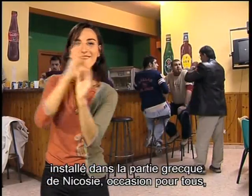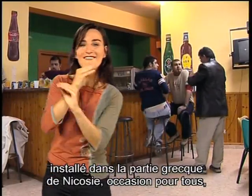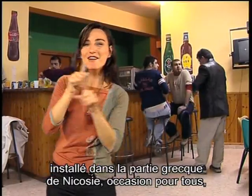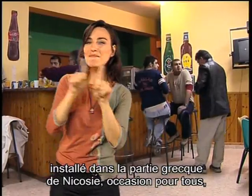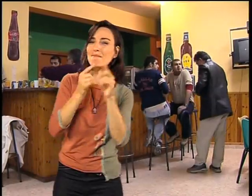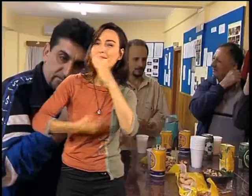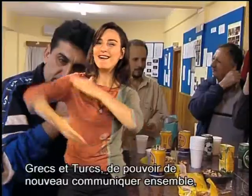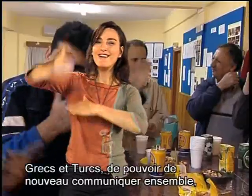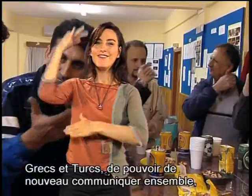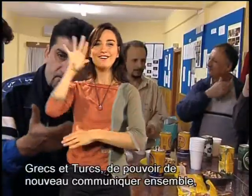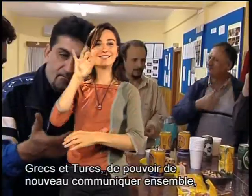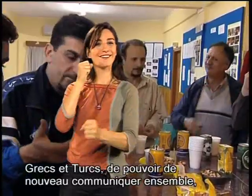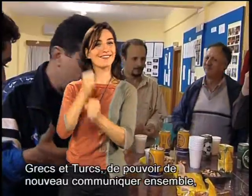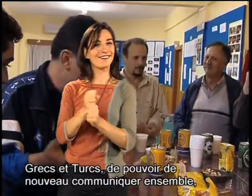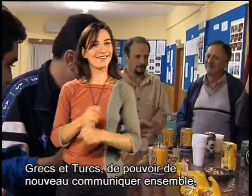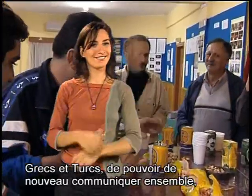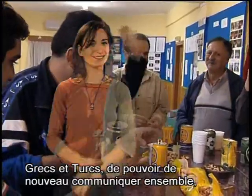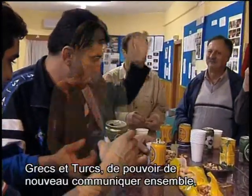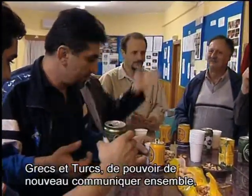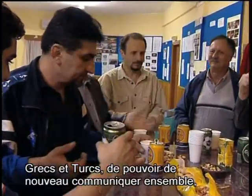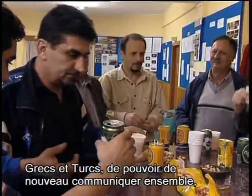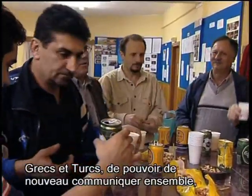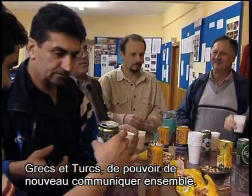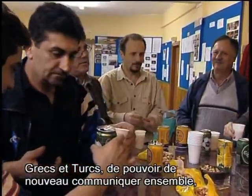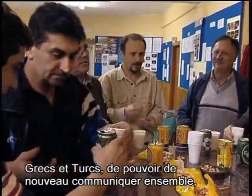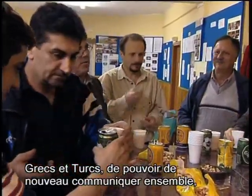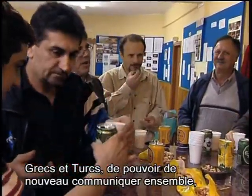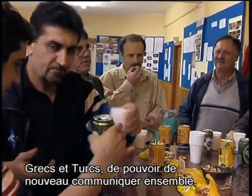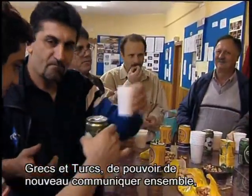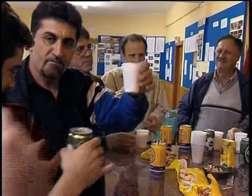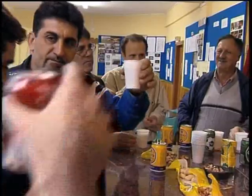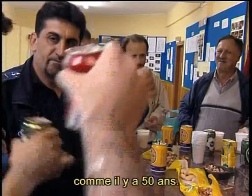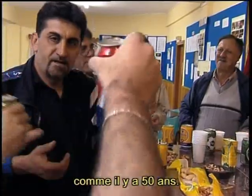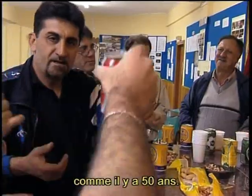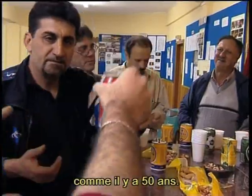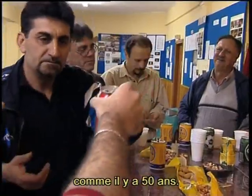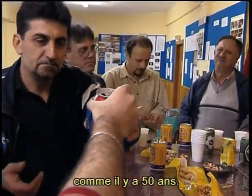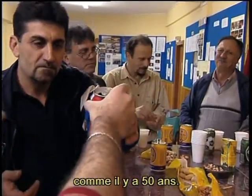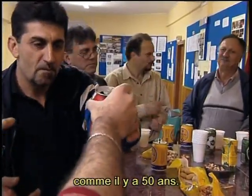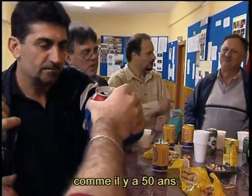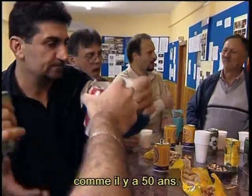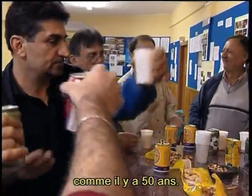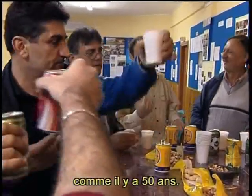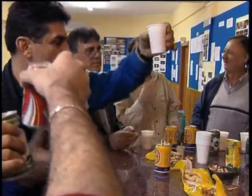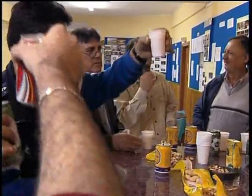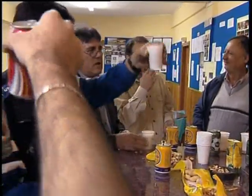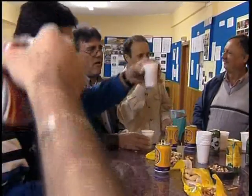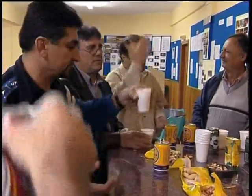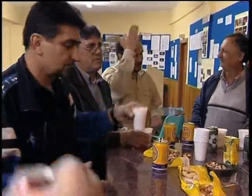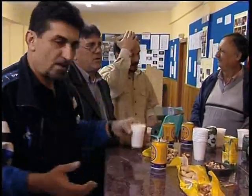Une occasion pour tous, grecs et turcs, de pouvoir communiquer à nouveau ensemble, comme il y a 50 ans.